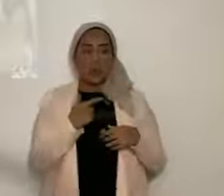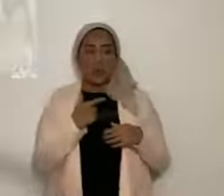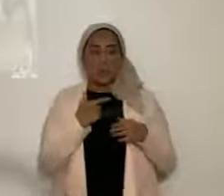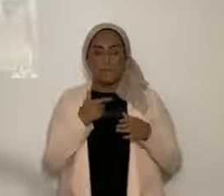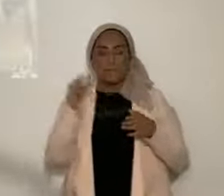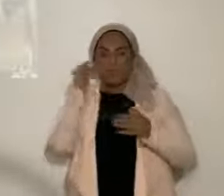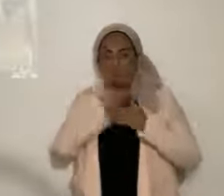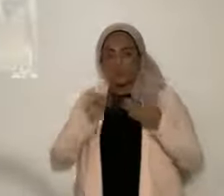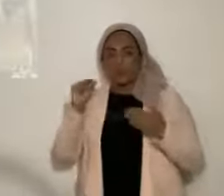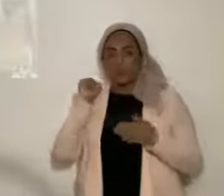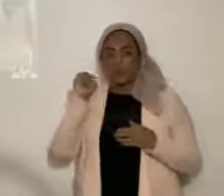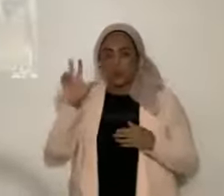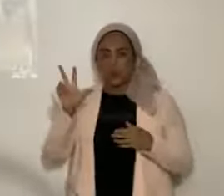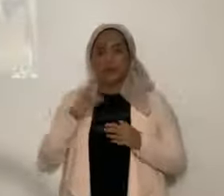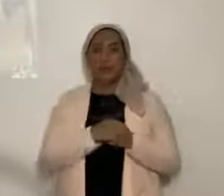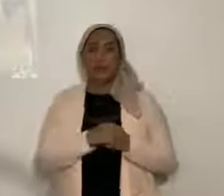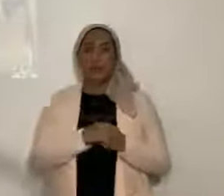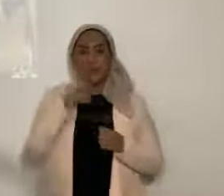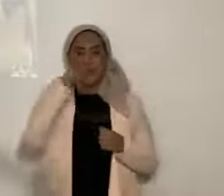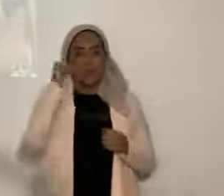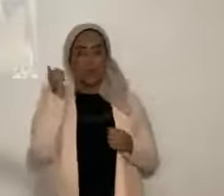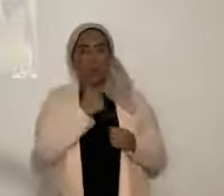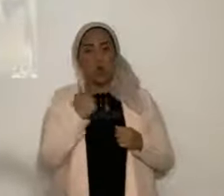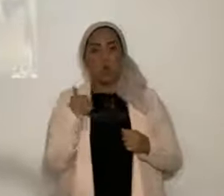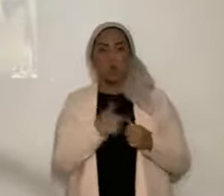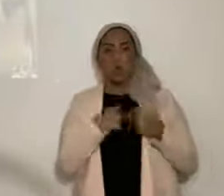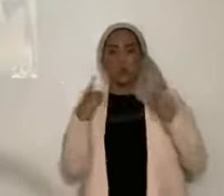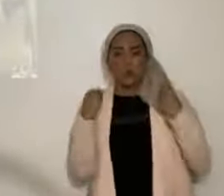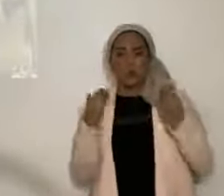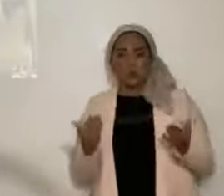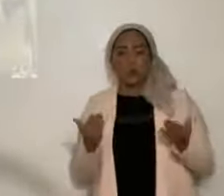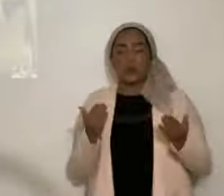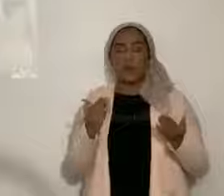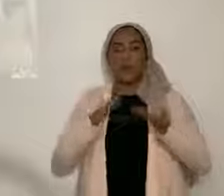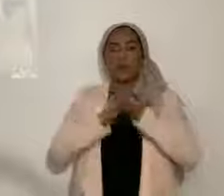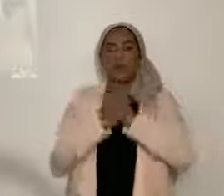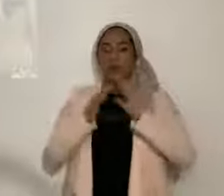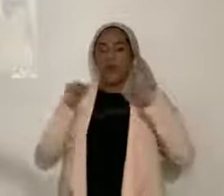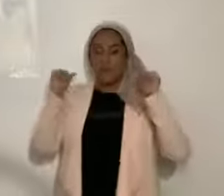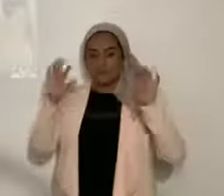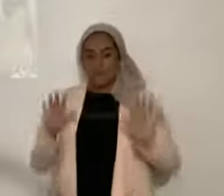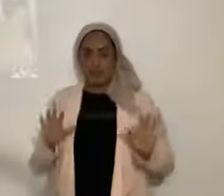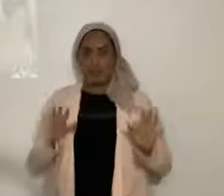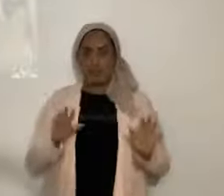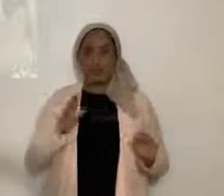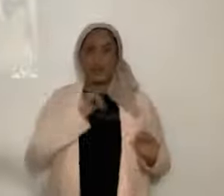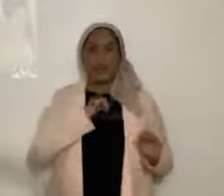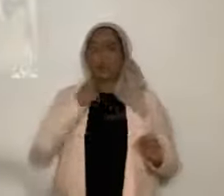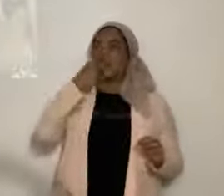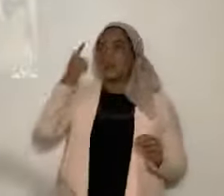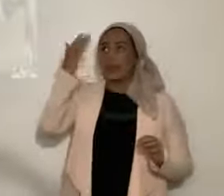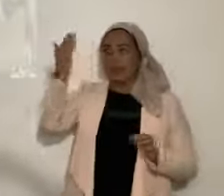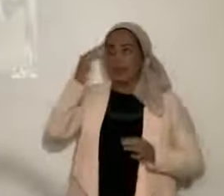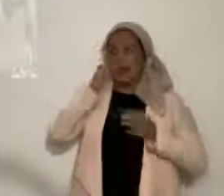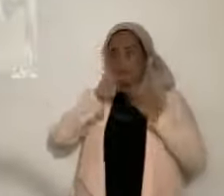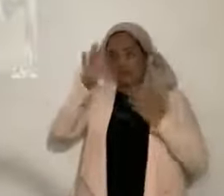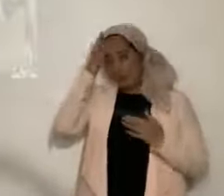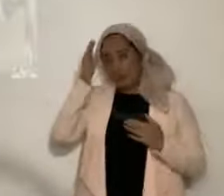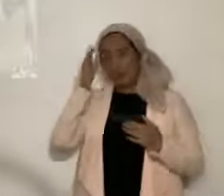todo el verso 3, porque todo lo que hacemos prospera. Yo le declaré al Eterno, porque